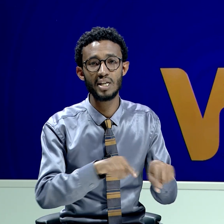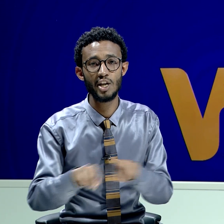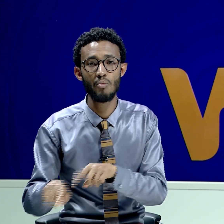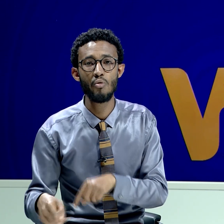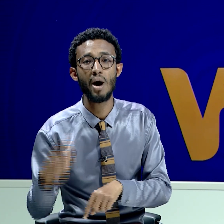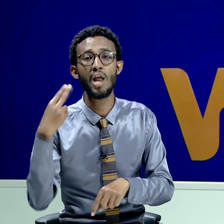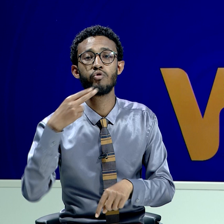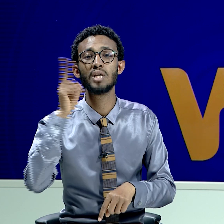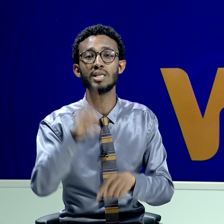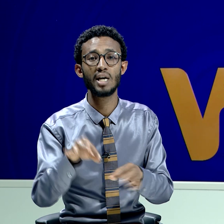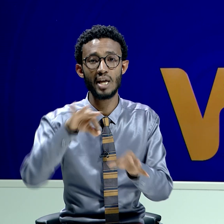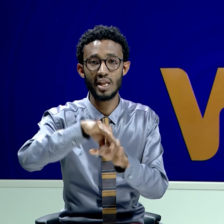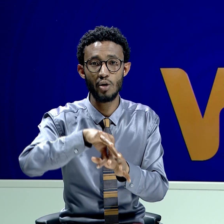ጊዜ ደግሞ ባለፈው ትዕዛዝ ከተቀጠሩ